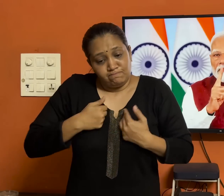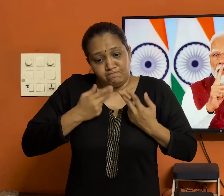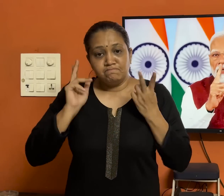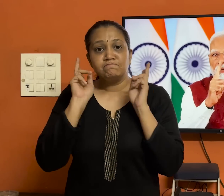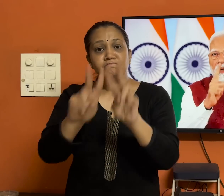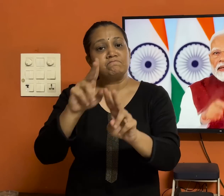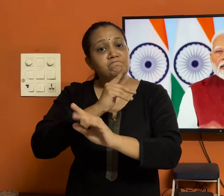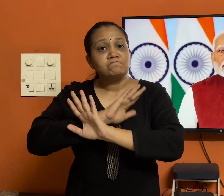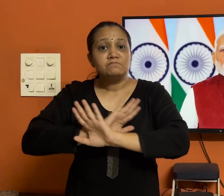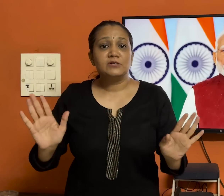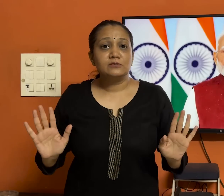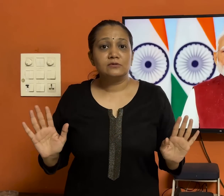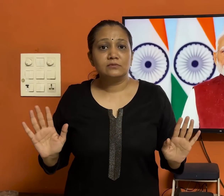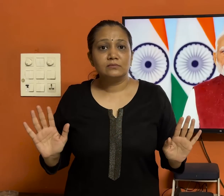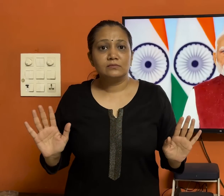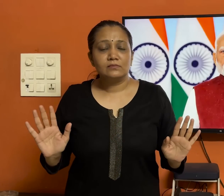जवाब देकर रहेंगे।